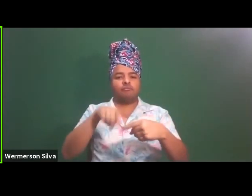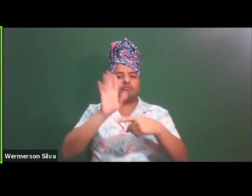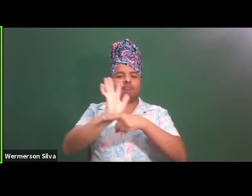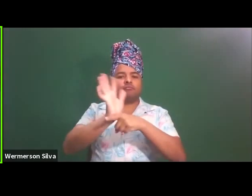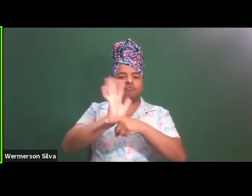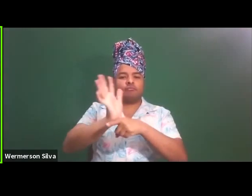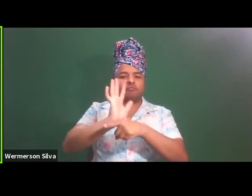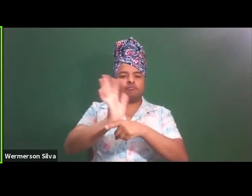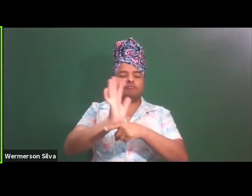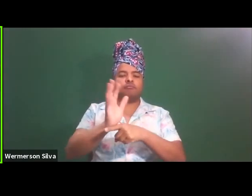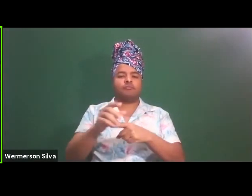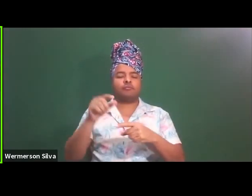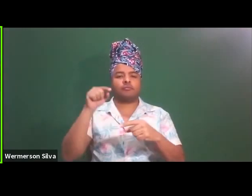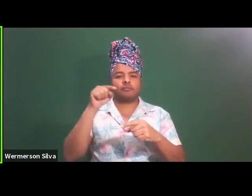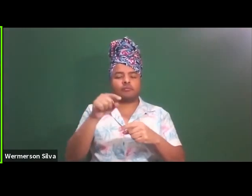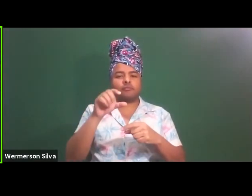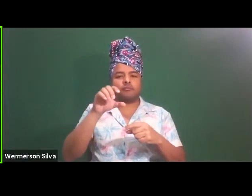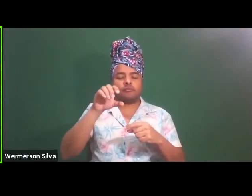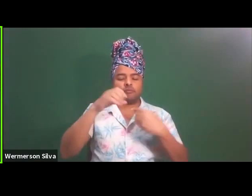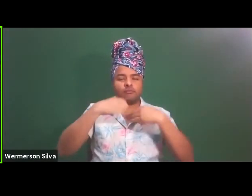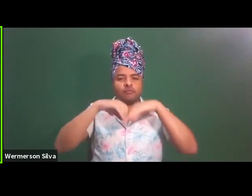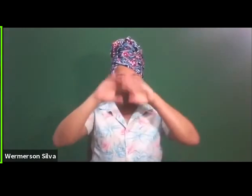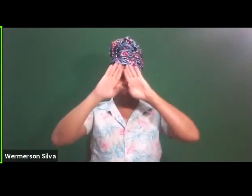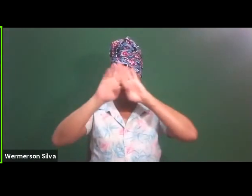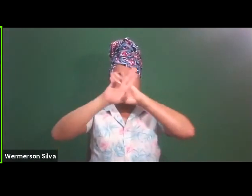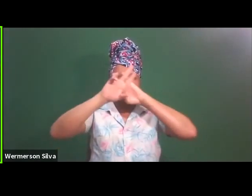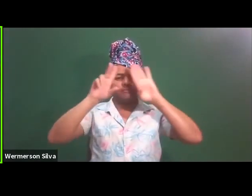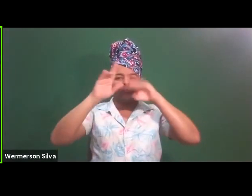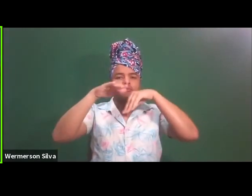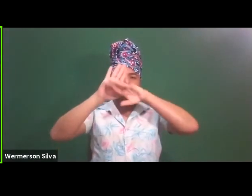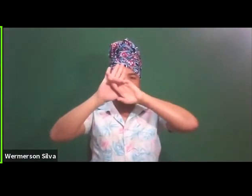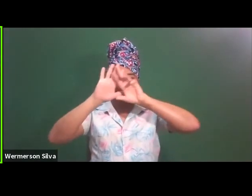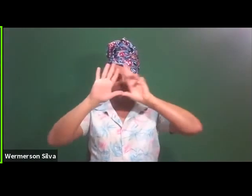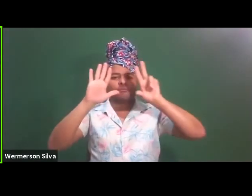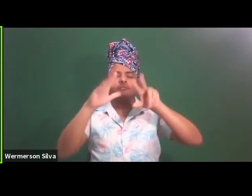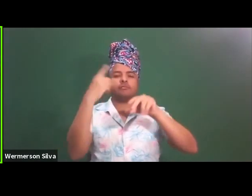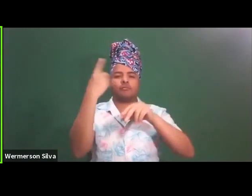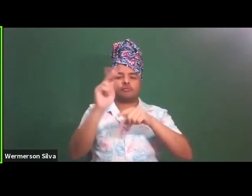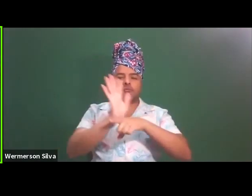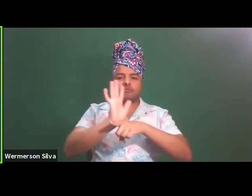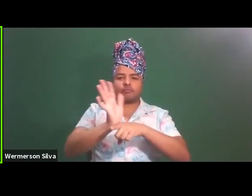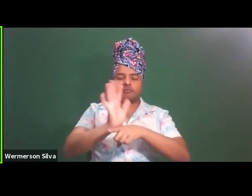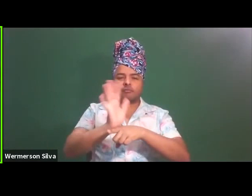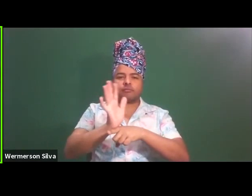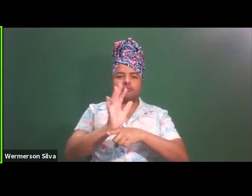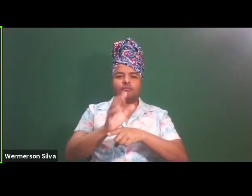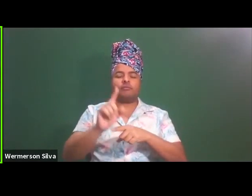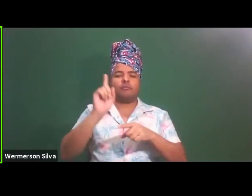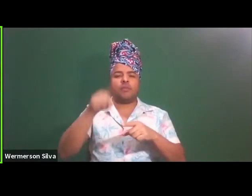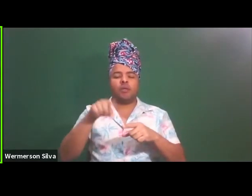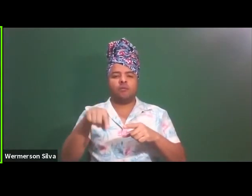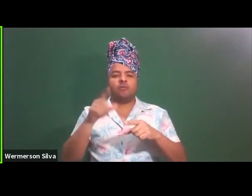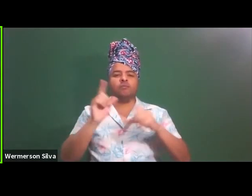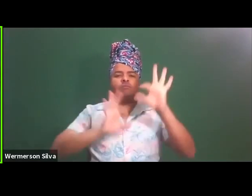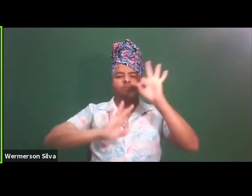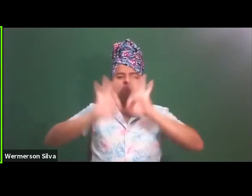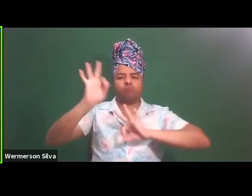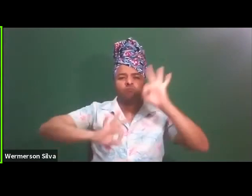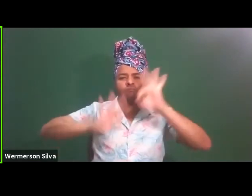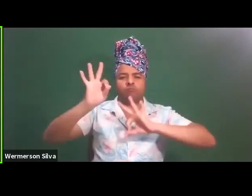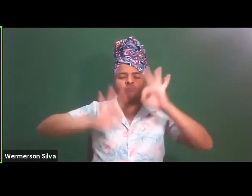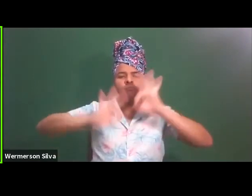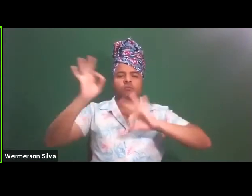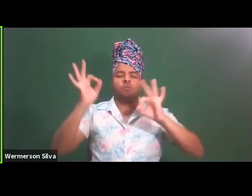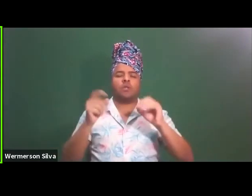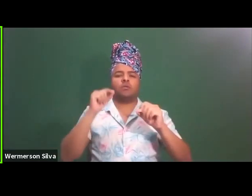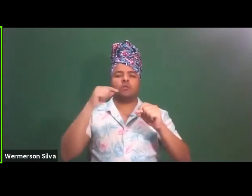Oriqui. O filme Oriqui é uma estética da revolução,